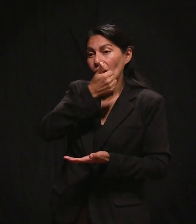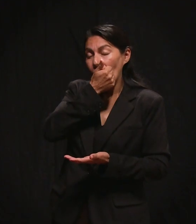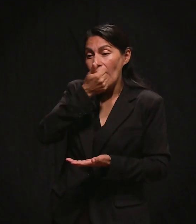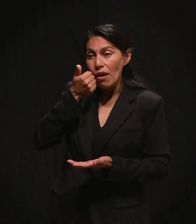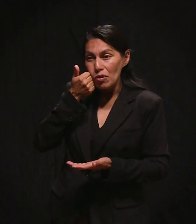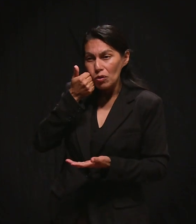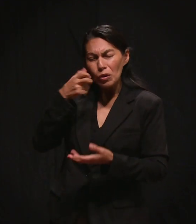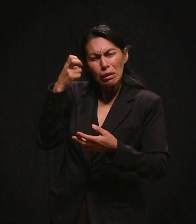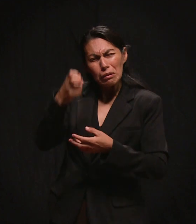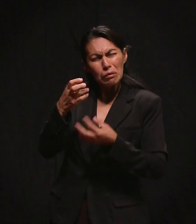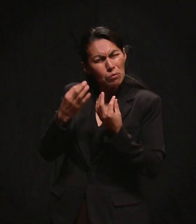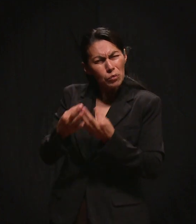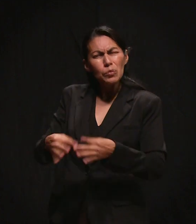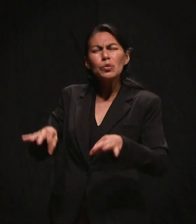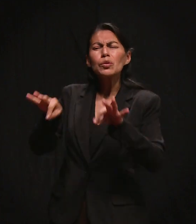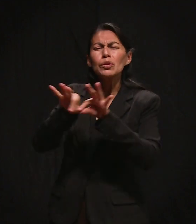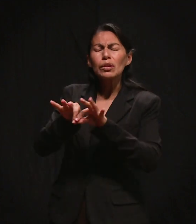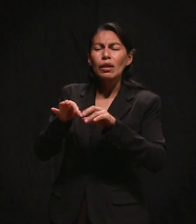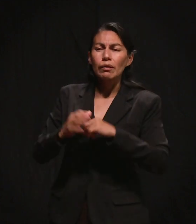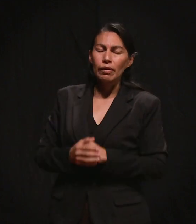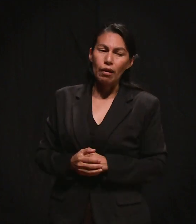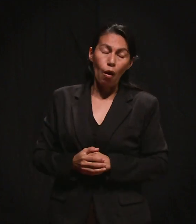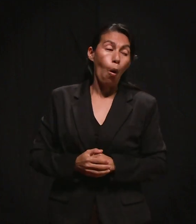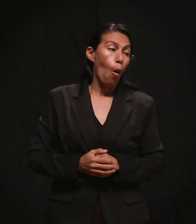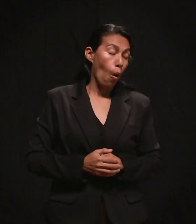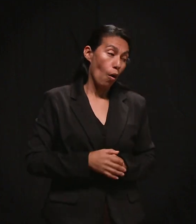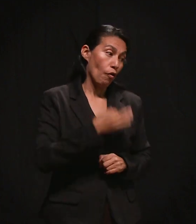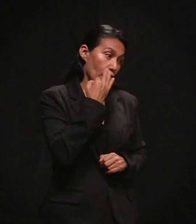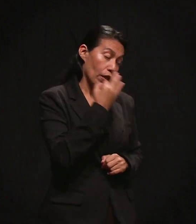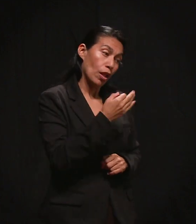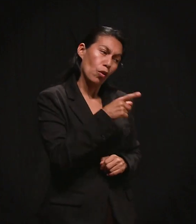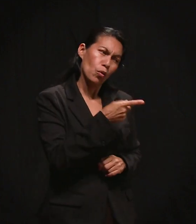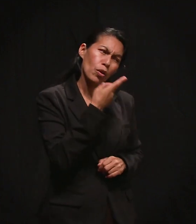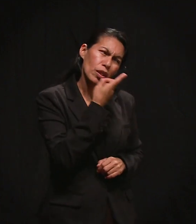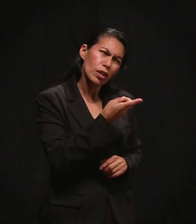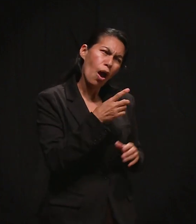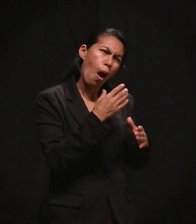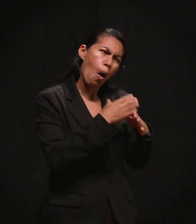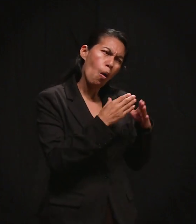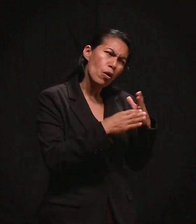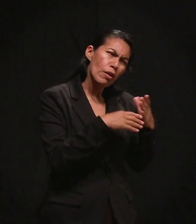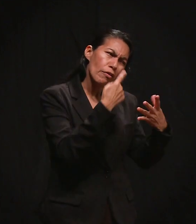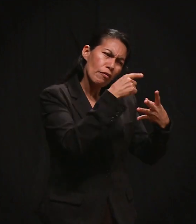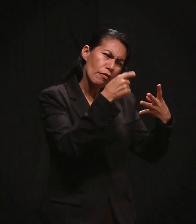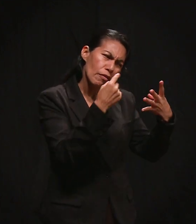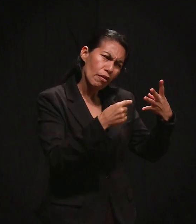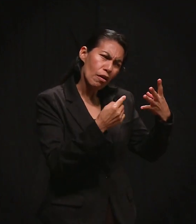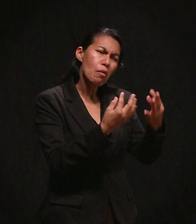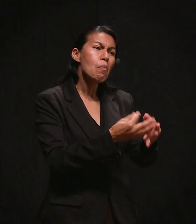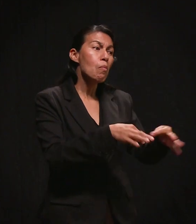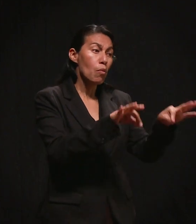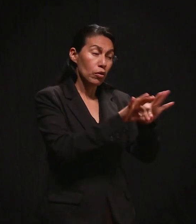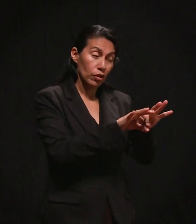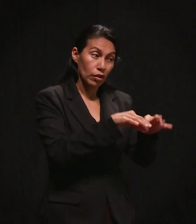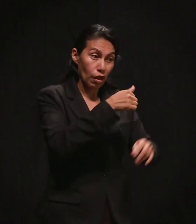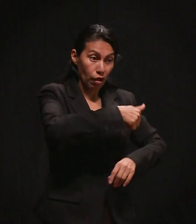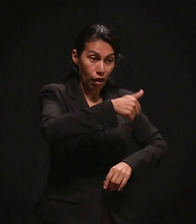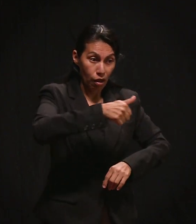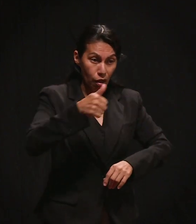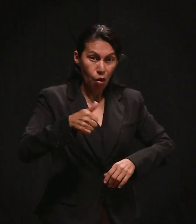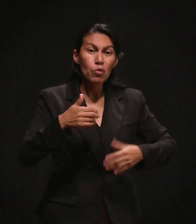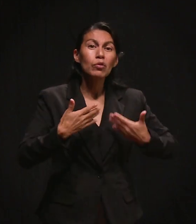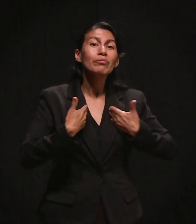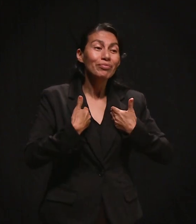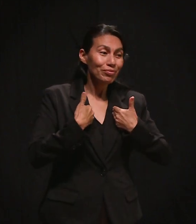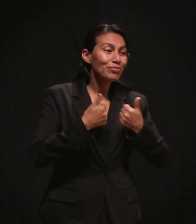Sí. Tú has dicho cosas muy importantes que creo que nos interesará a todos nosotros. Número uno, aparte